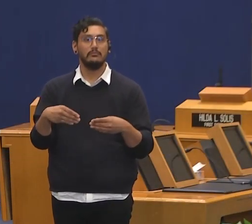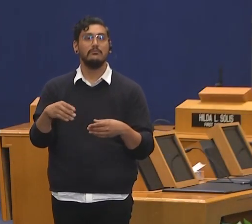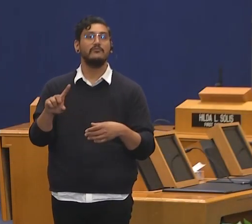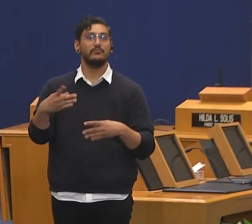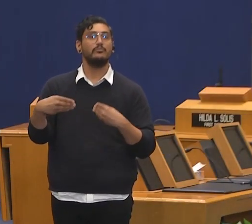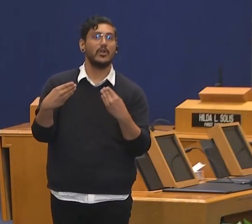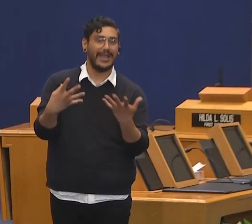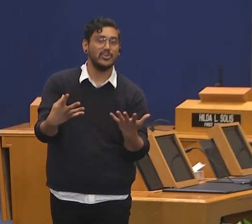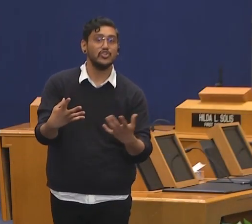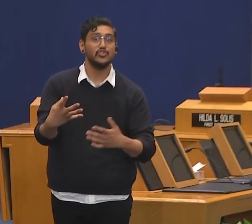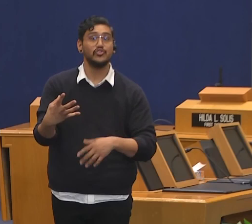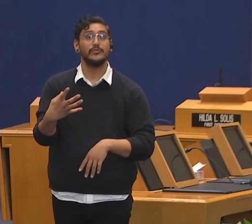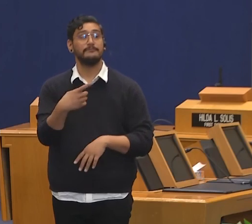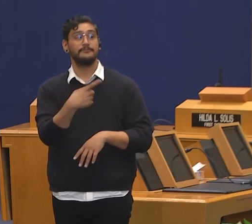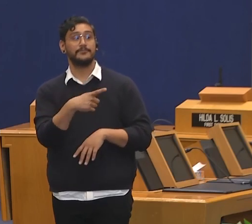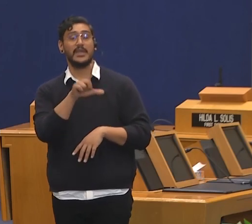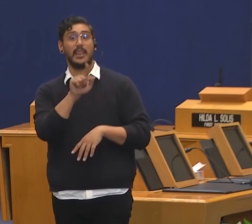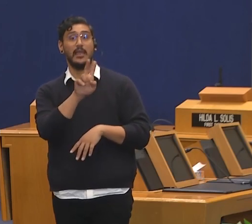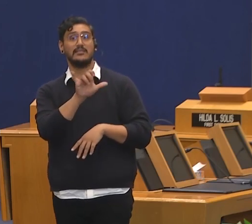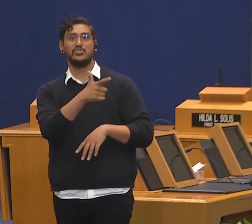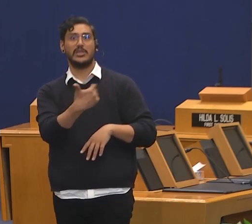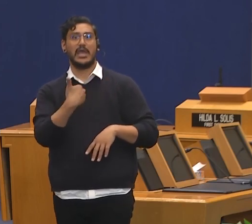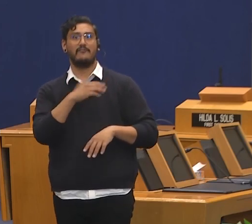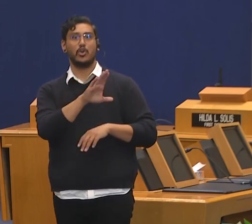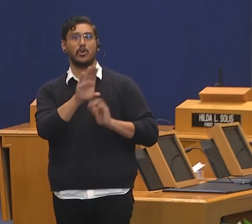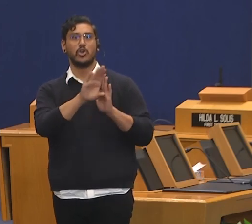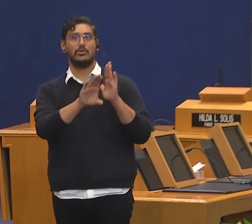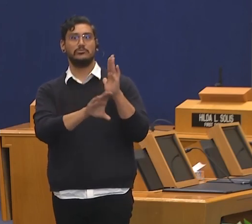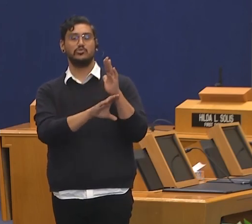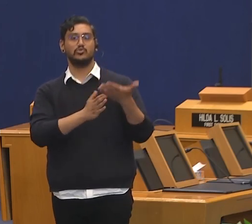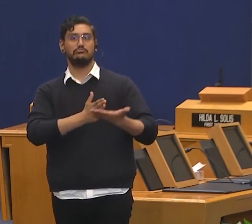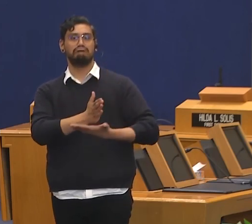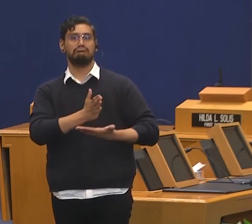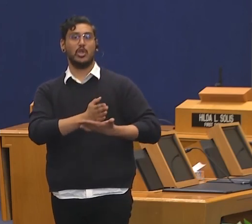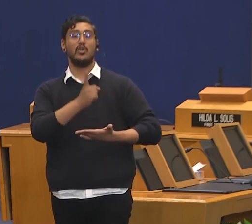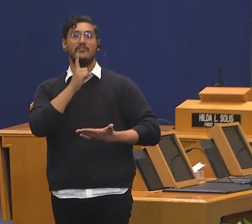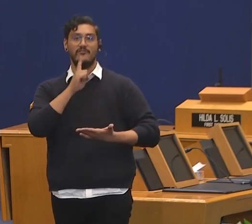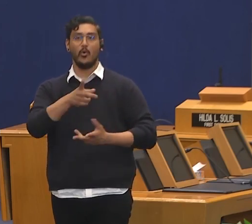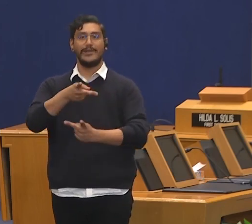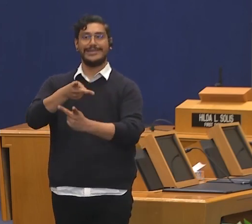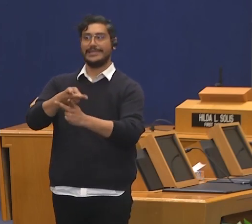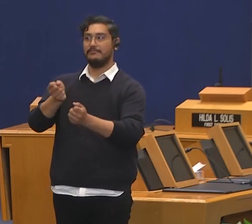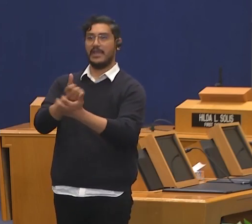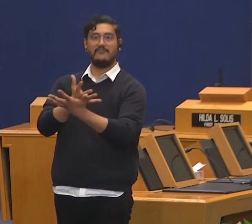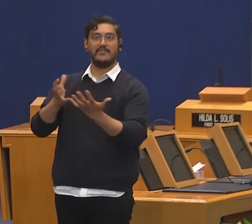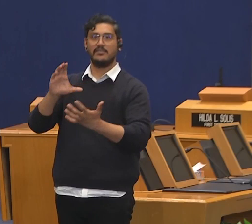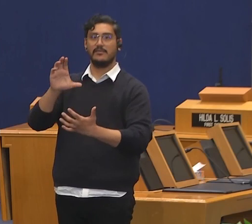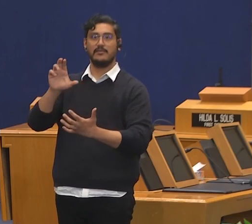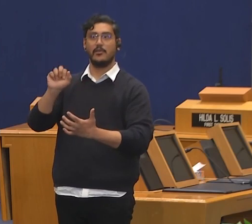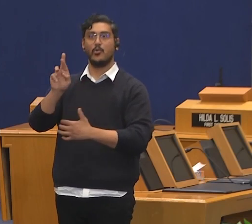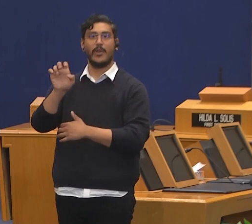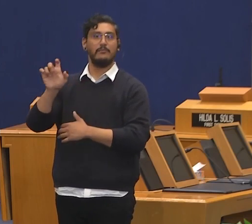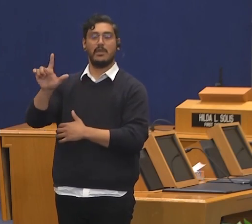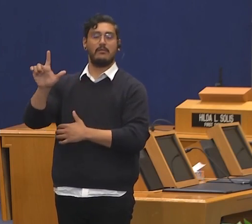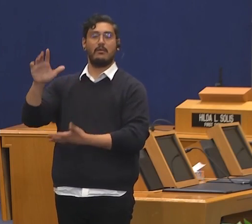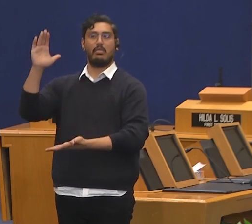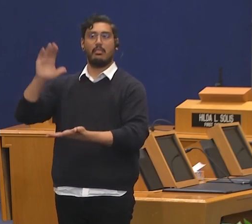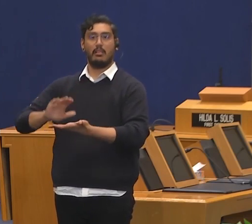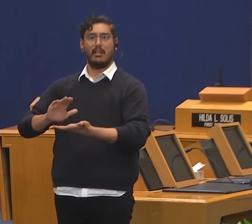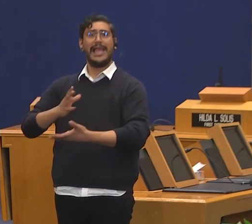fiscal Lacey tiene el deber constitucional de mantener al Condado de Los Ángeles libre de actividad criminal y una